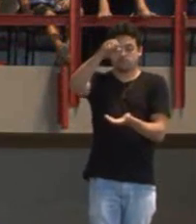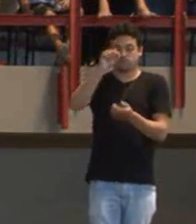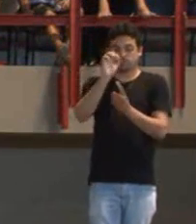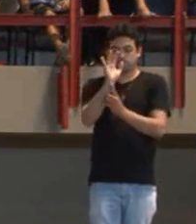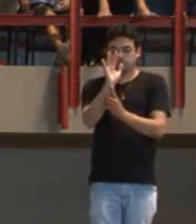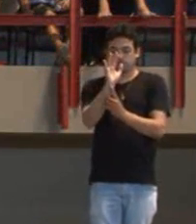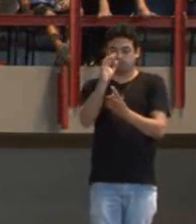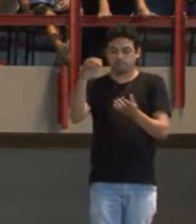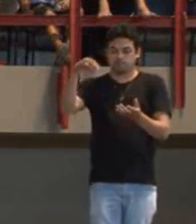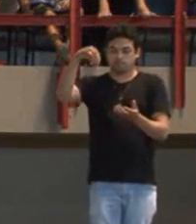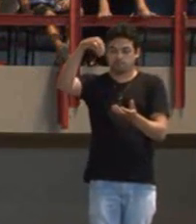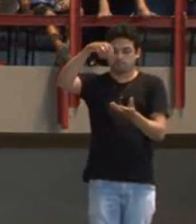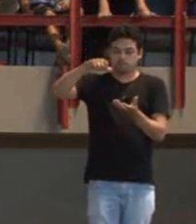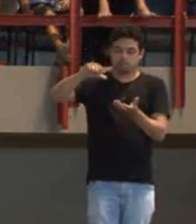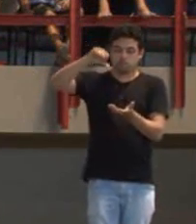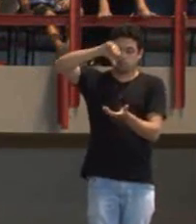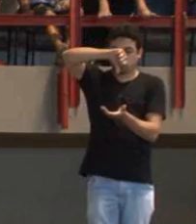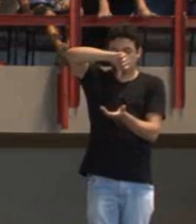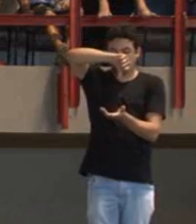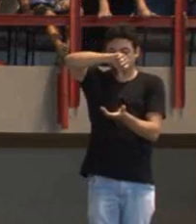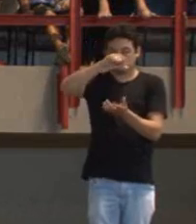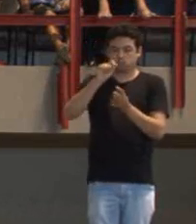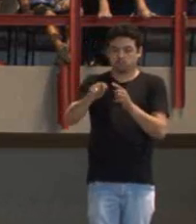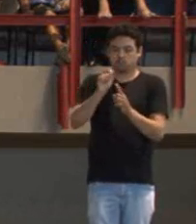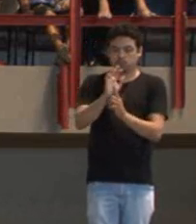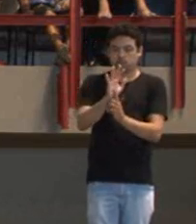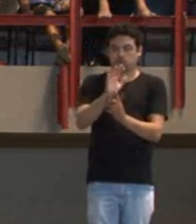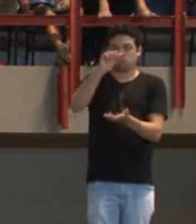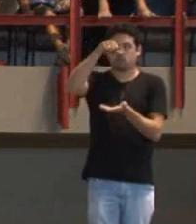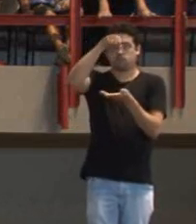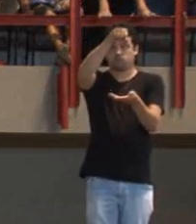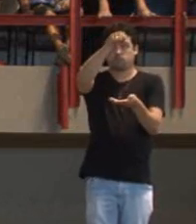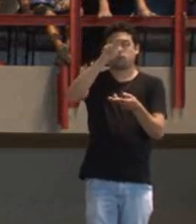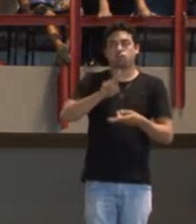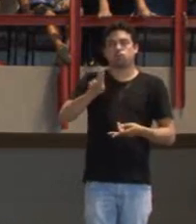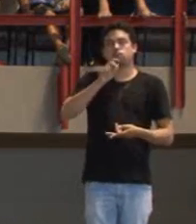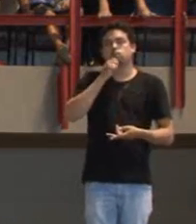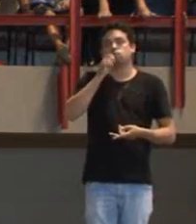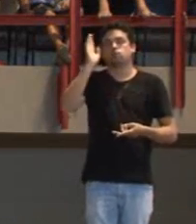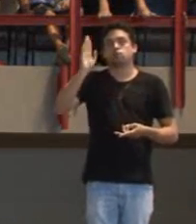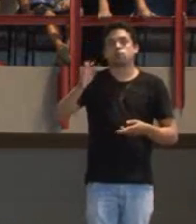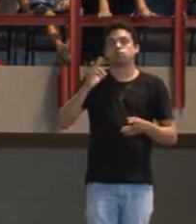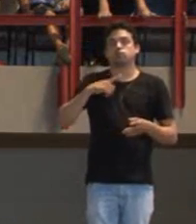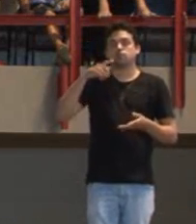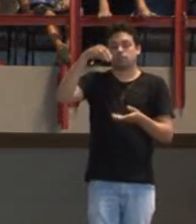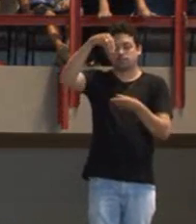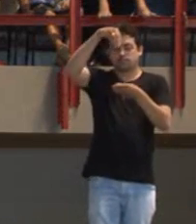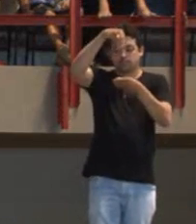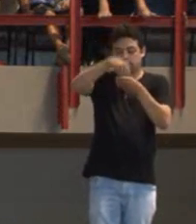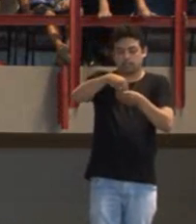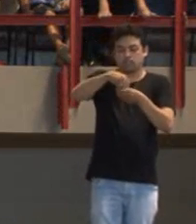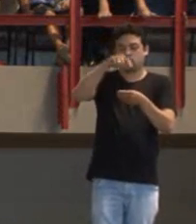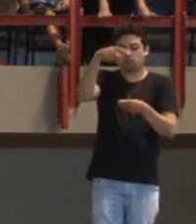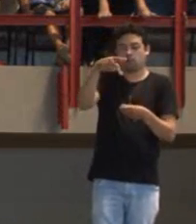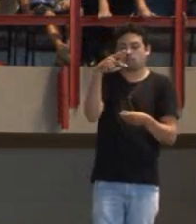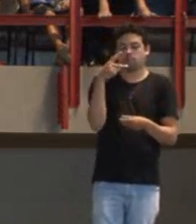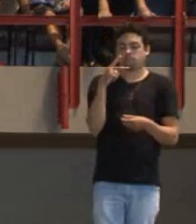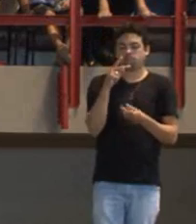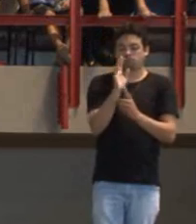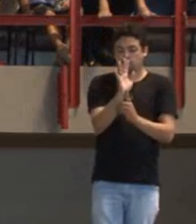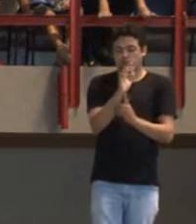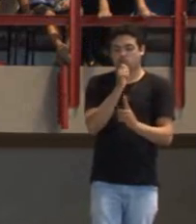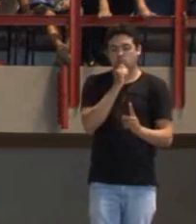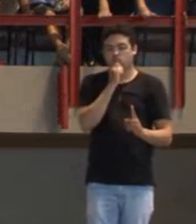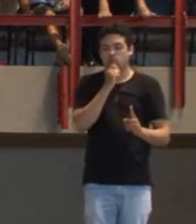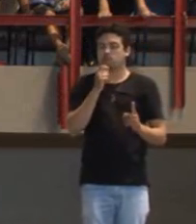né? Tem muita lamparina de querosene. Ah, professor, não é muito utilizado, porque é só na lamparina, é só onde não tem energia. Não